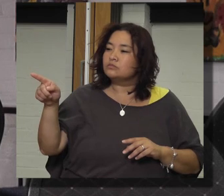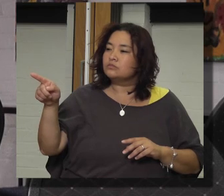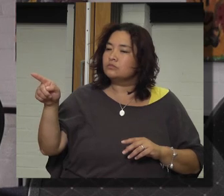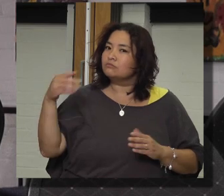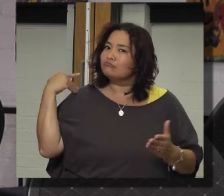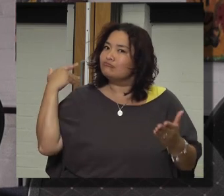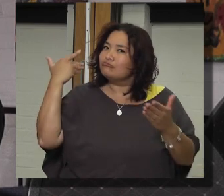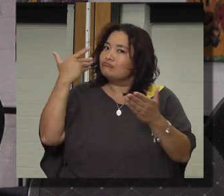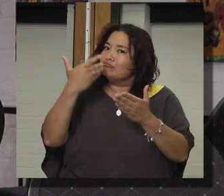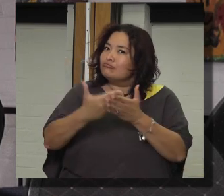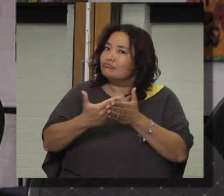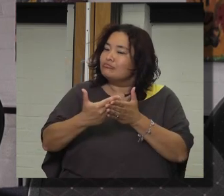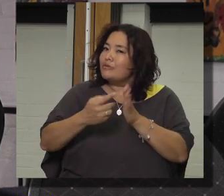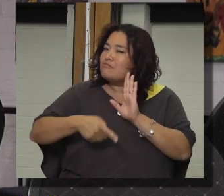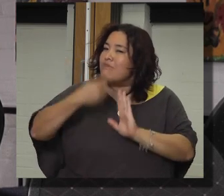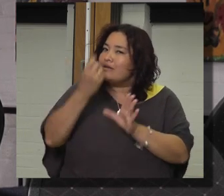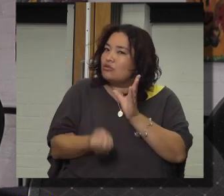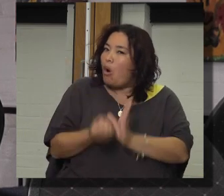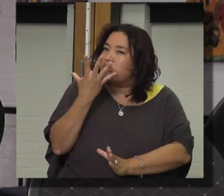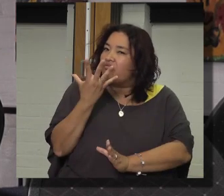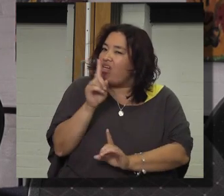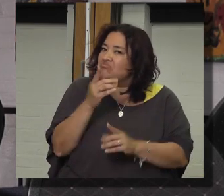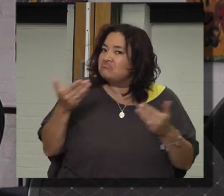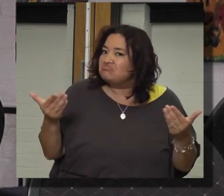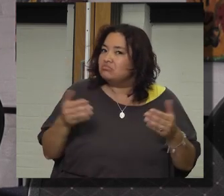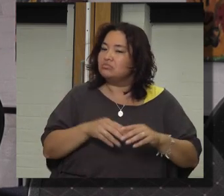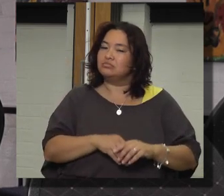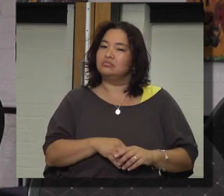Wat is u het meest opgevallen gedurende het project?